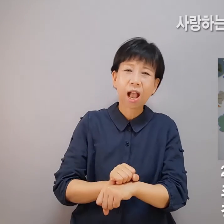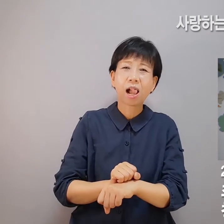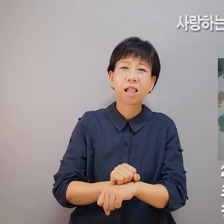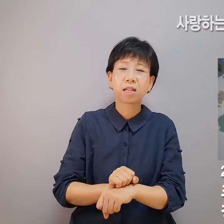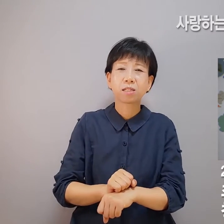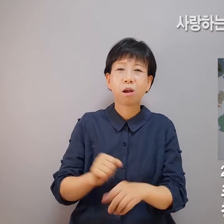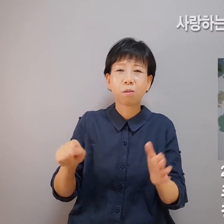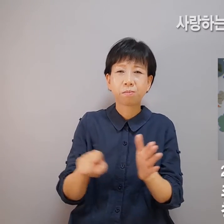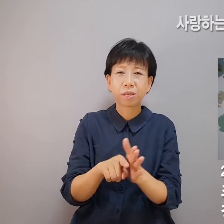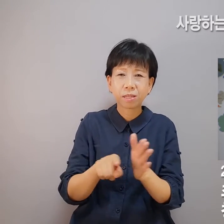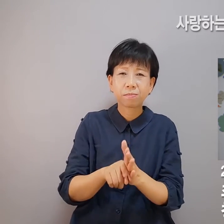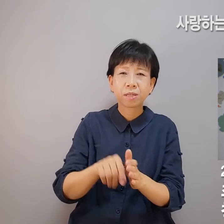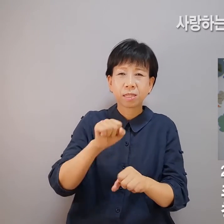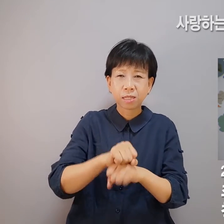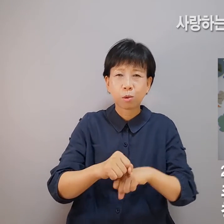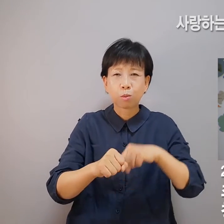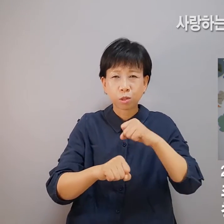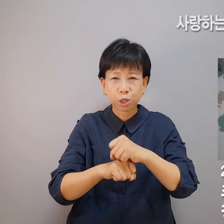차곡차곡